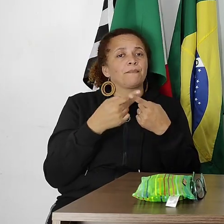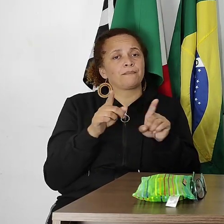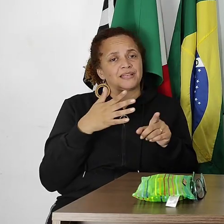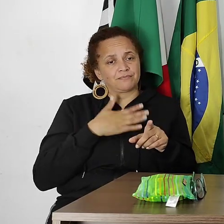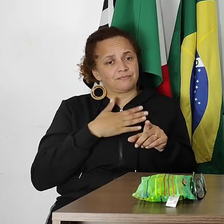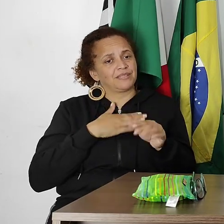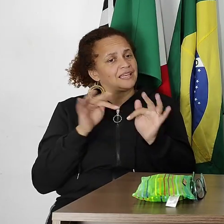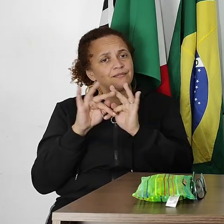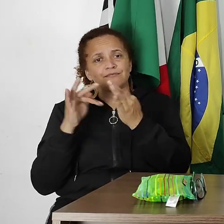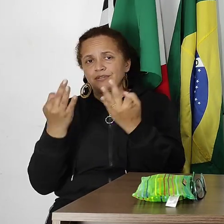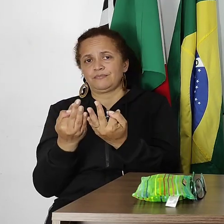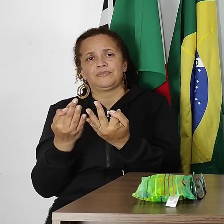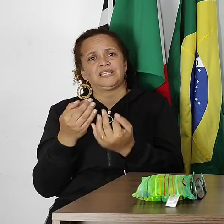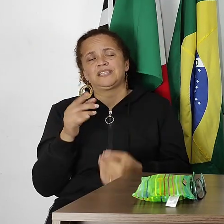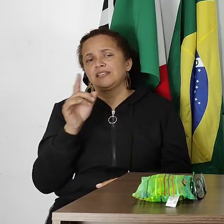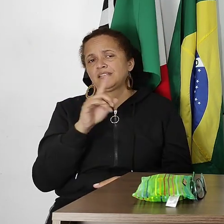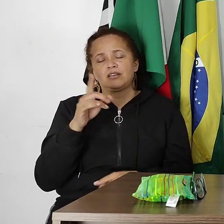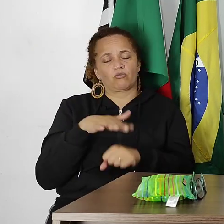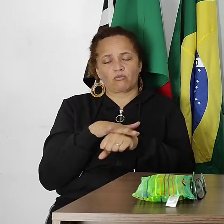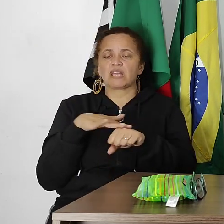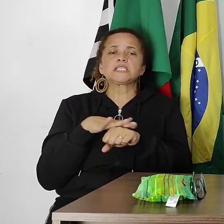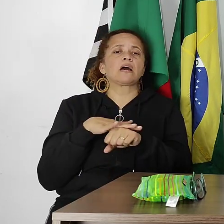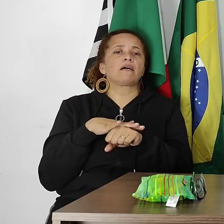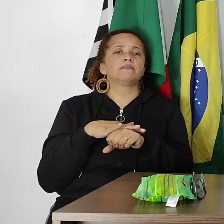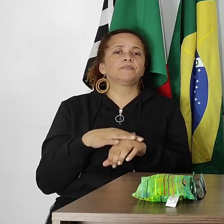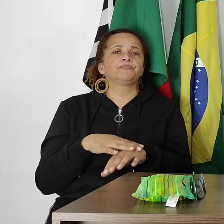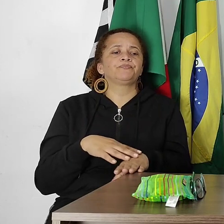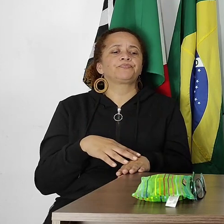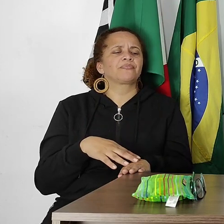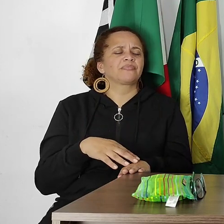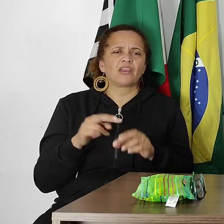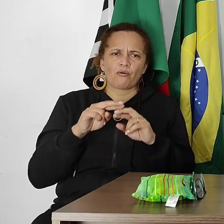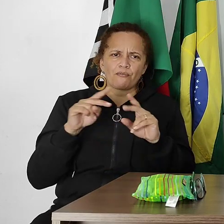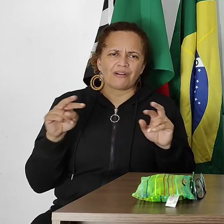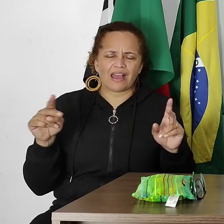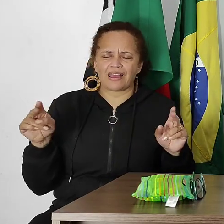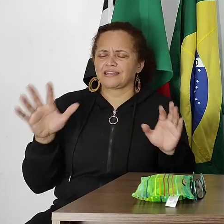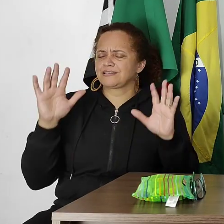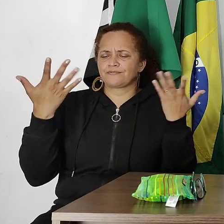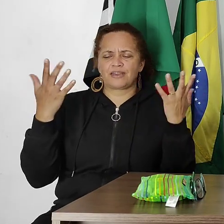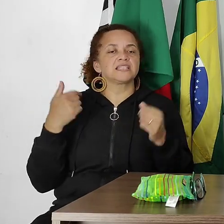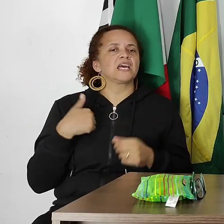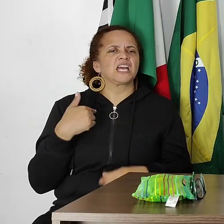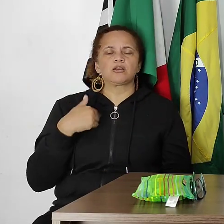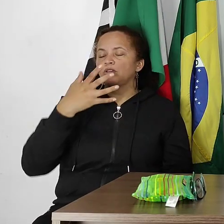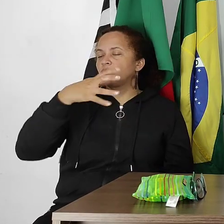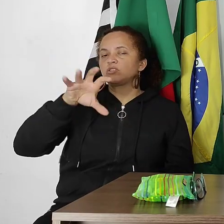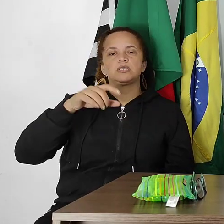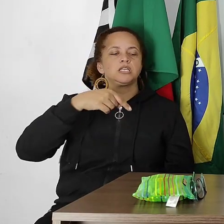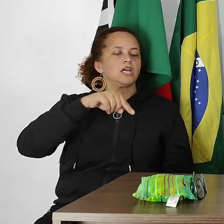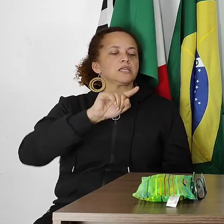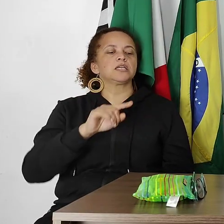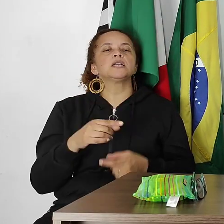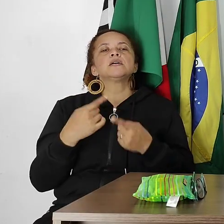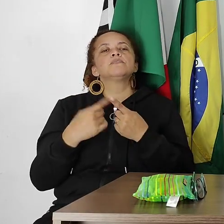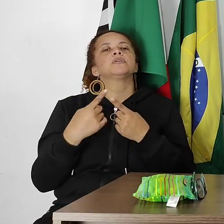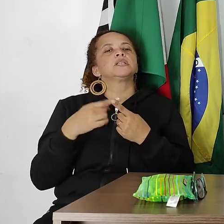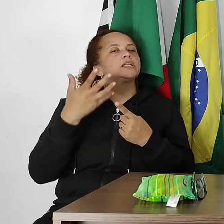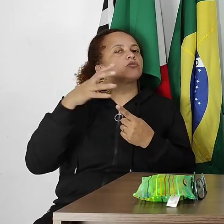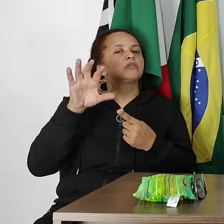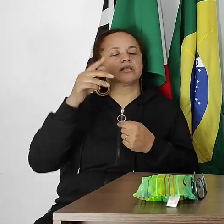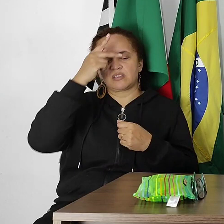não gostava nem de falar desse assunto. Então eu fui excluída muitas vezes das festas, porque eu não queria estar lá para eles ficarem